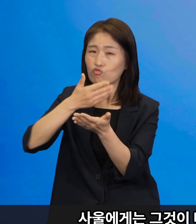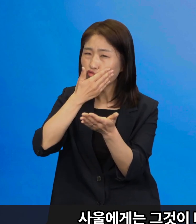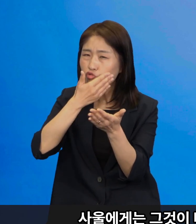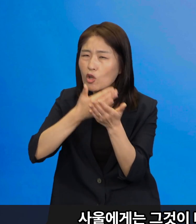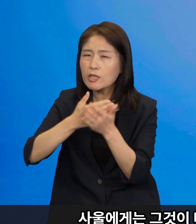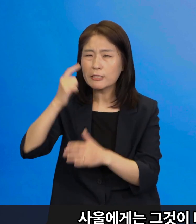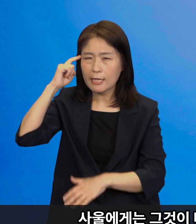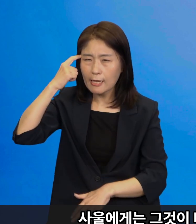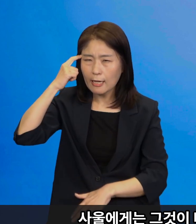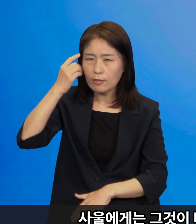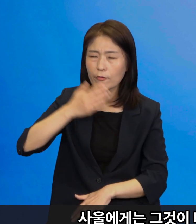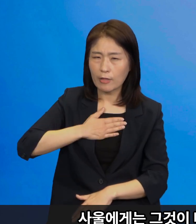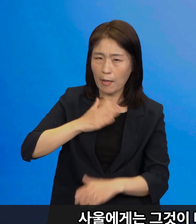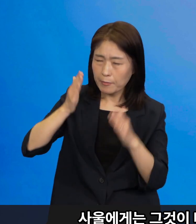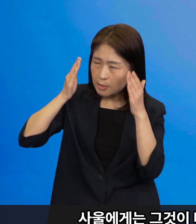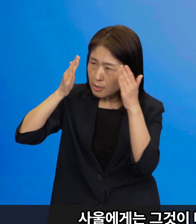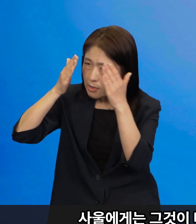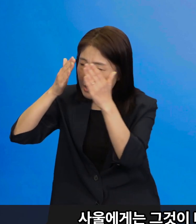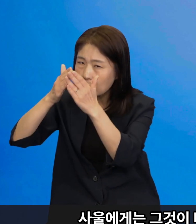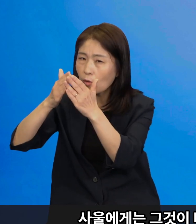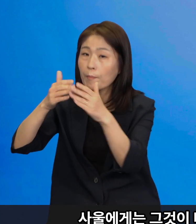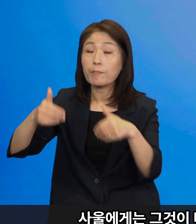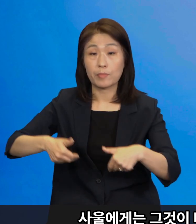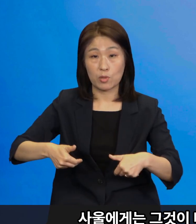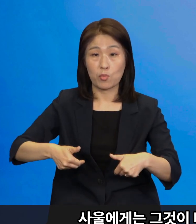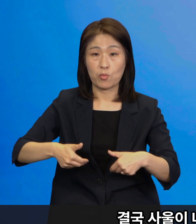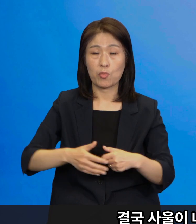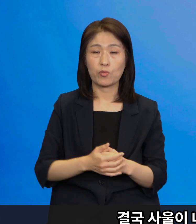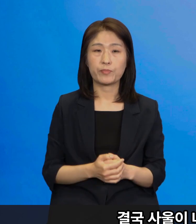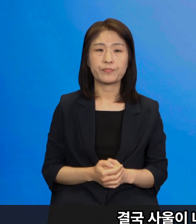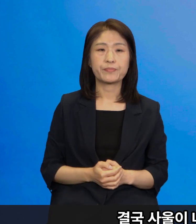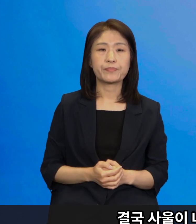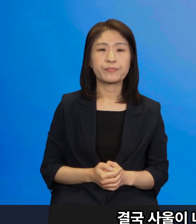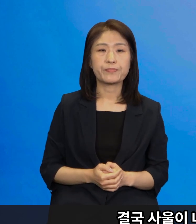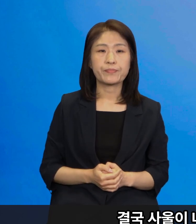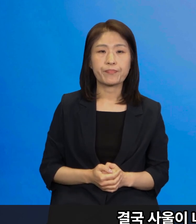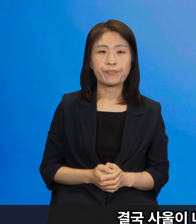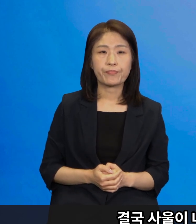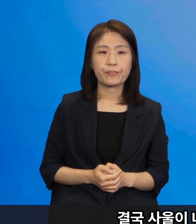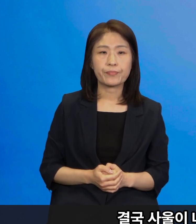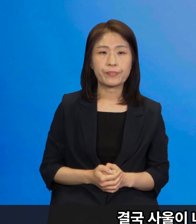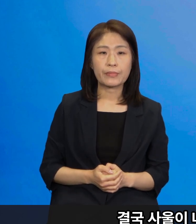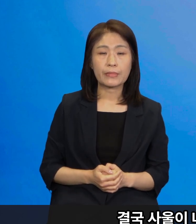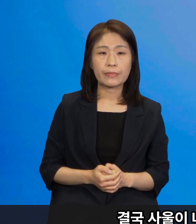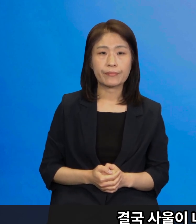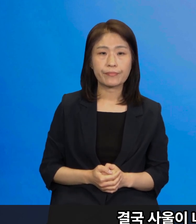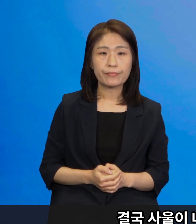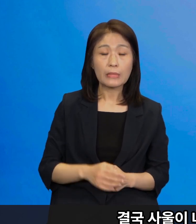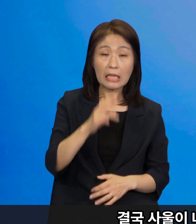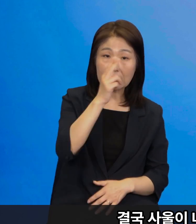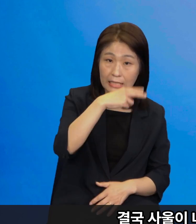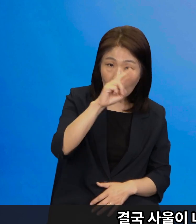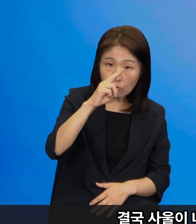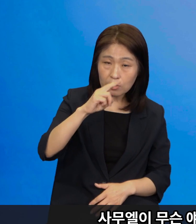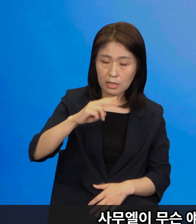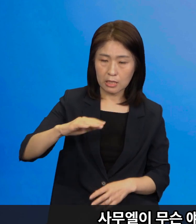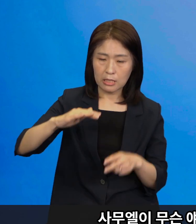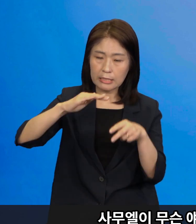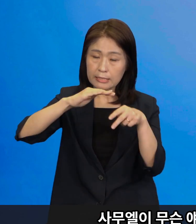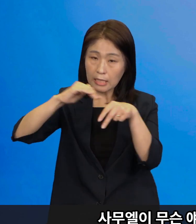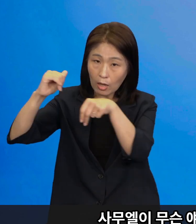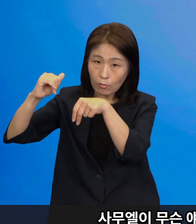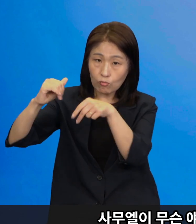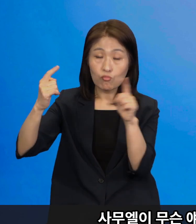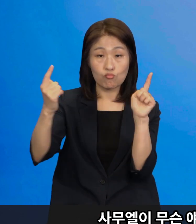사울에게는 그것이 바로 사무엘과의 만남이었습니다. 결국 사울이 나중에 사무엘을 만났을 때